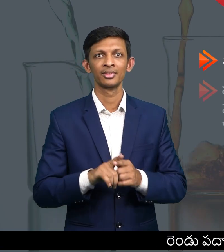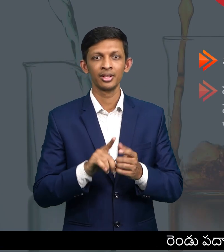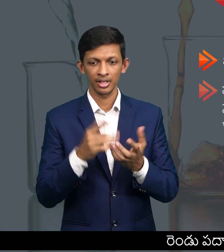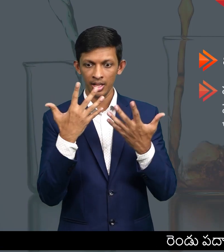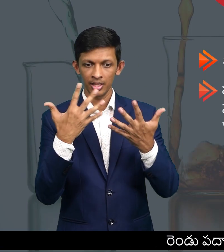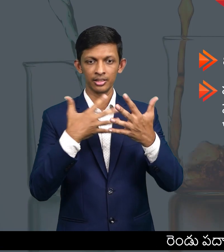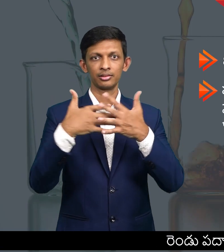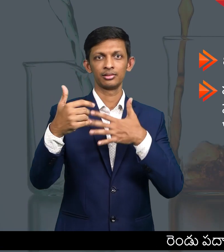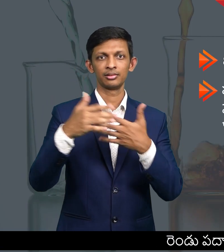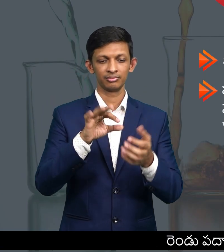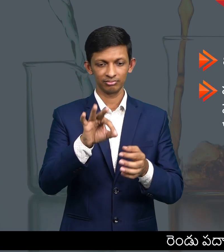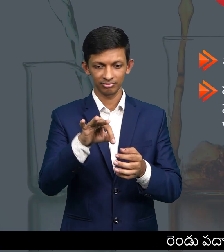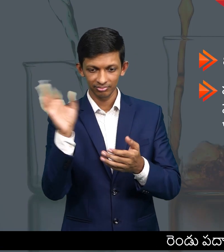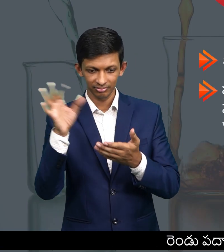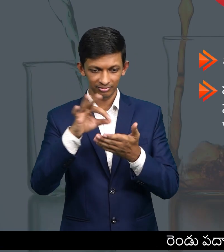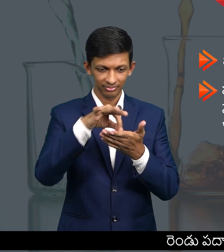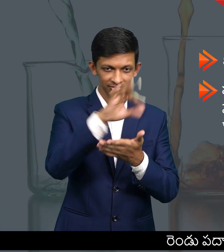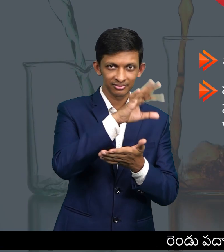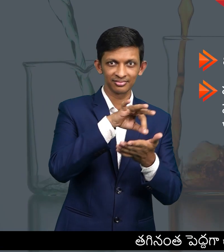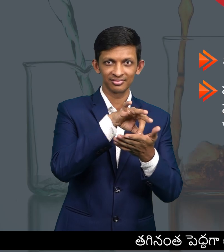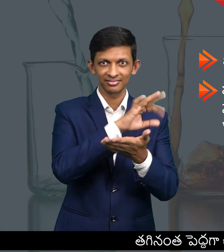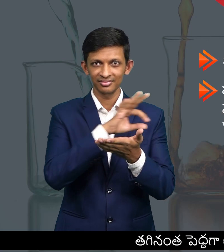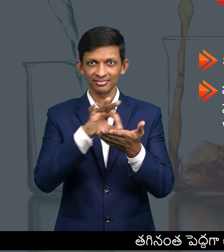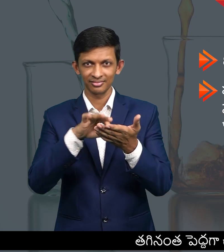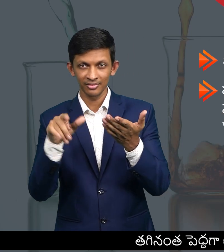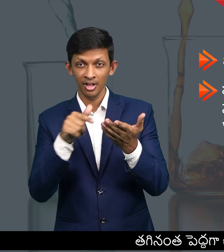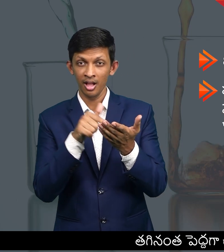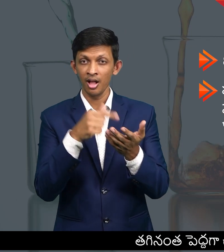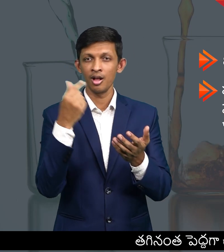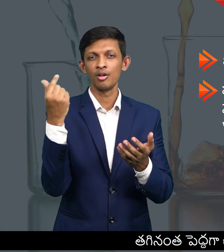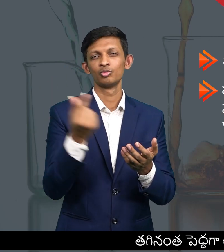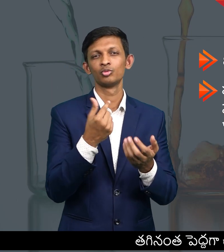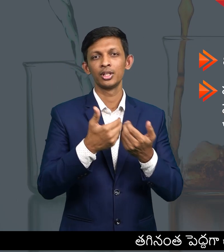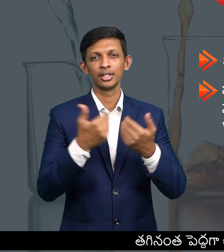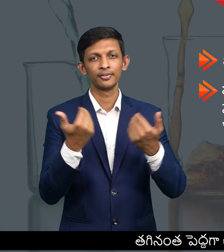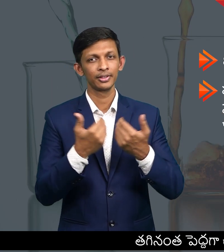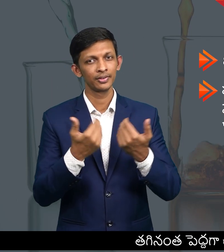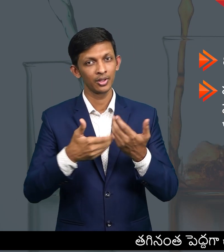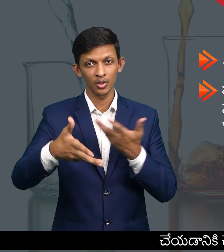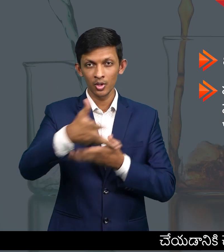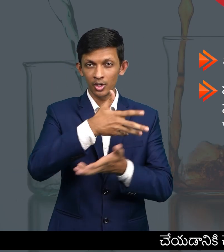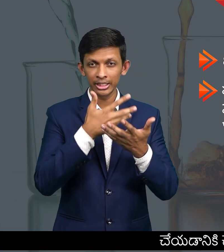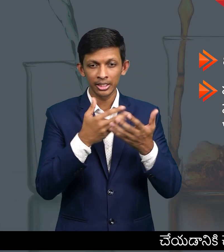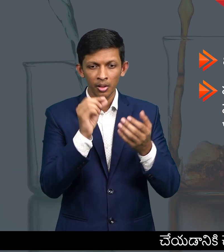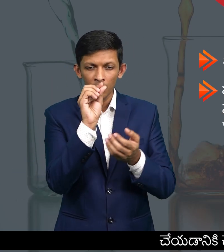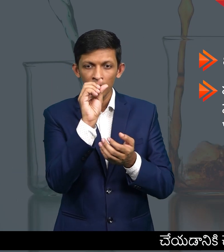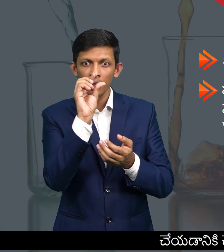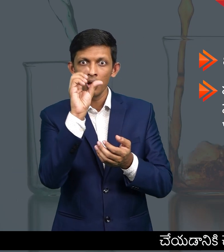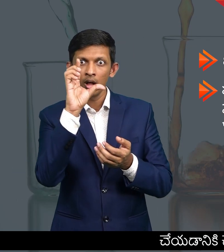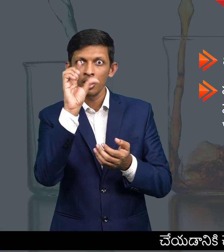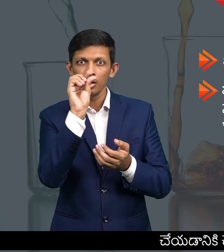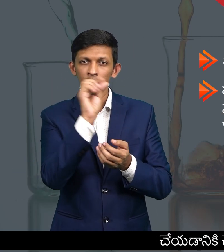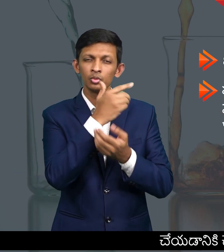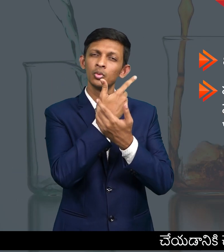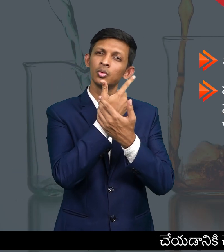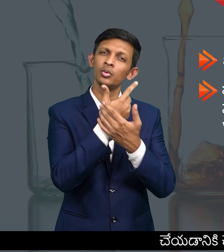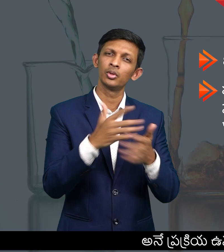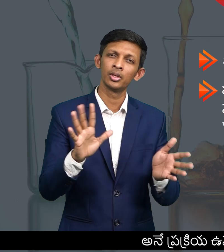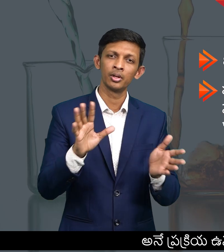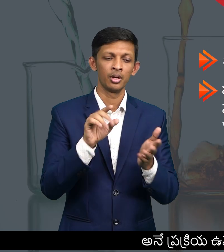2. పదార్థాల పరిమాణాలు తగినంత పెద్దగా ఉన్నప్పుడు వాటిని వేరు చేయటానికి చేతితో ఏరివేయడం అనే